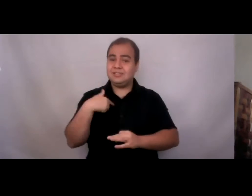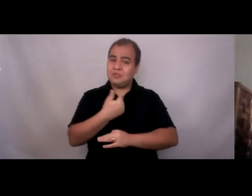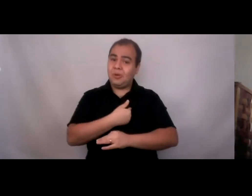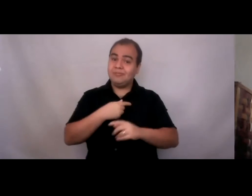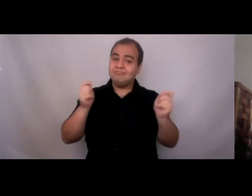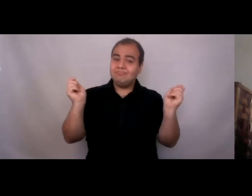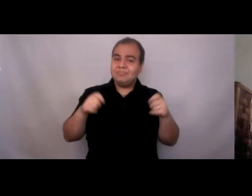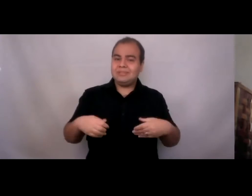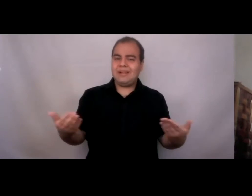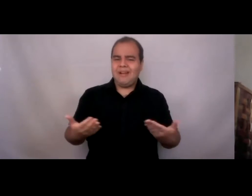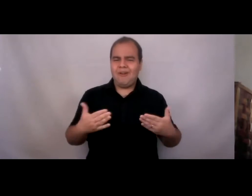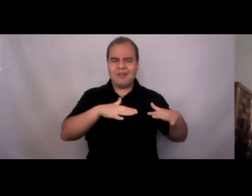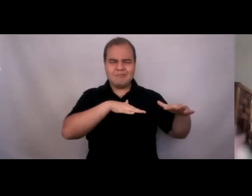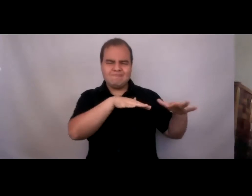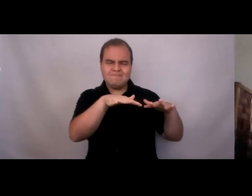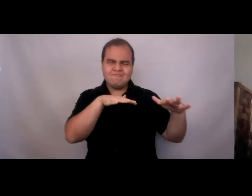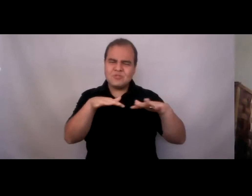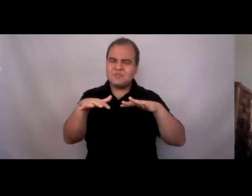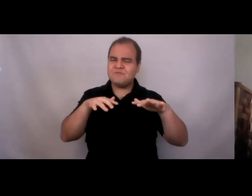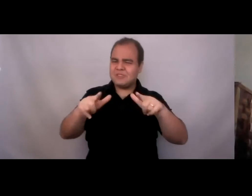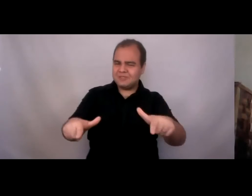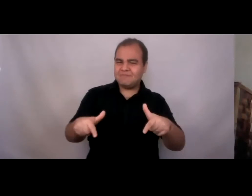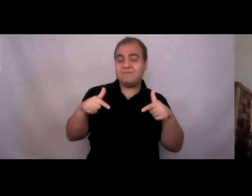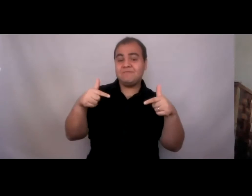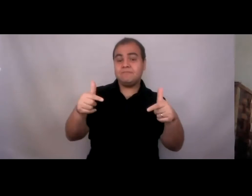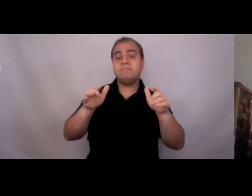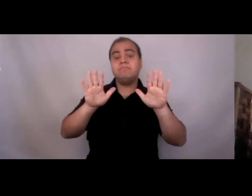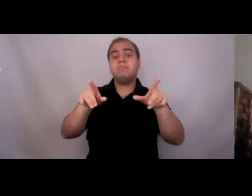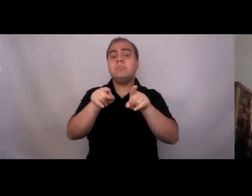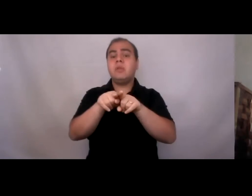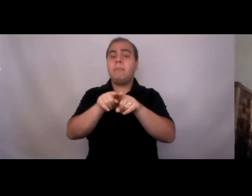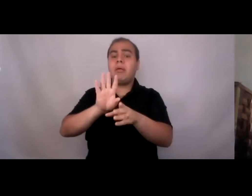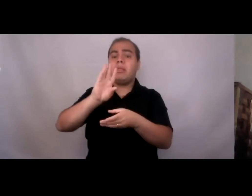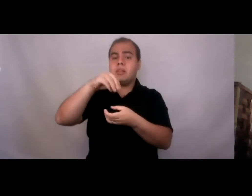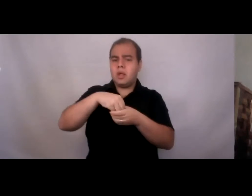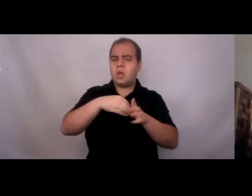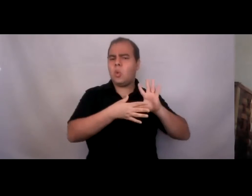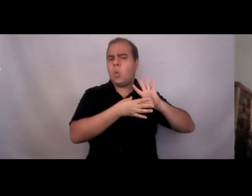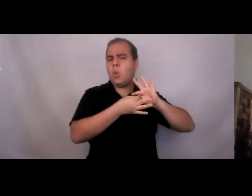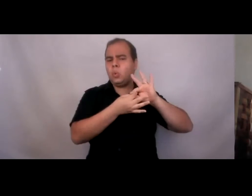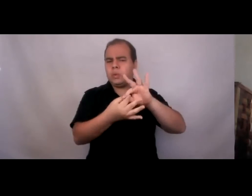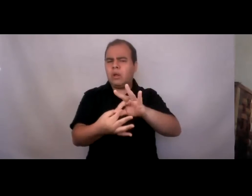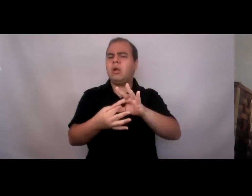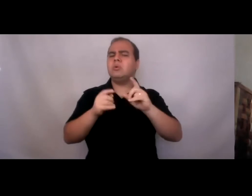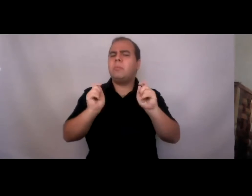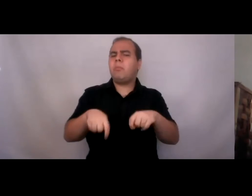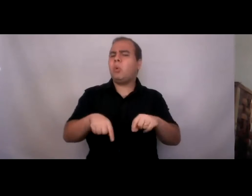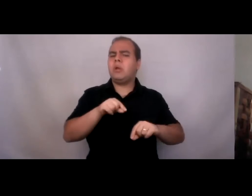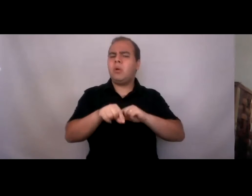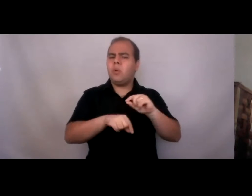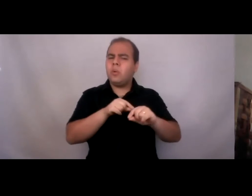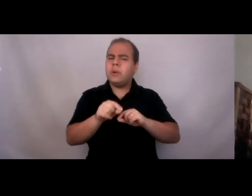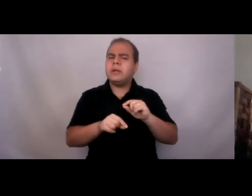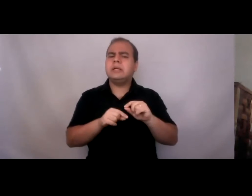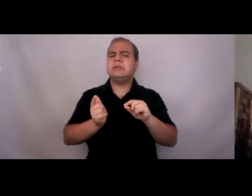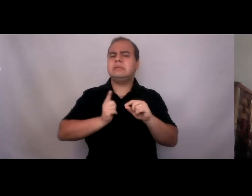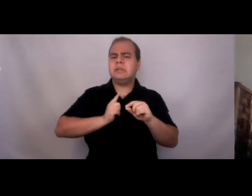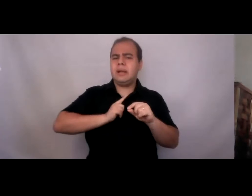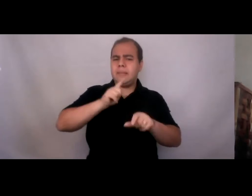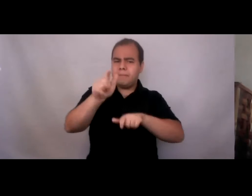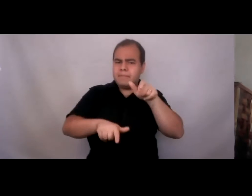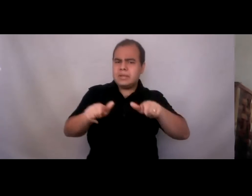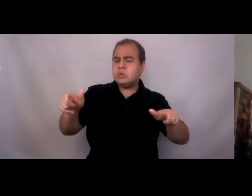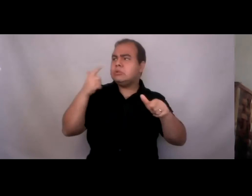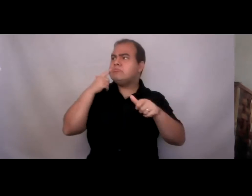desse movimento todo e, dentro desse contexto, também poder trazer pessoas com